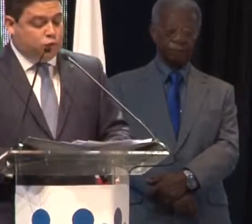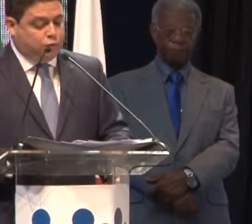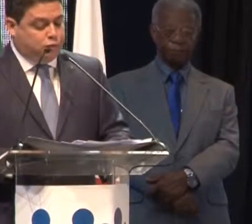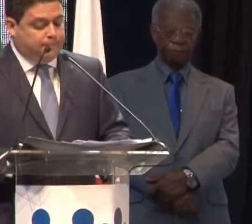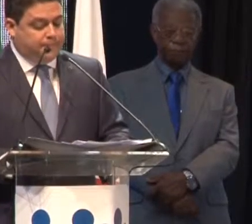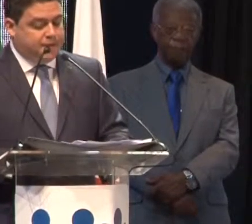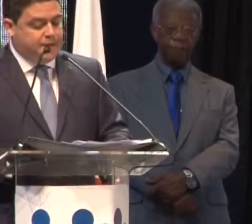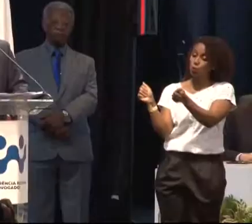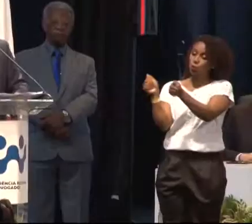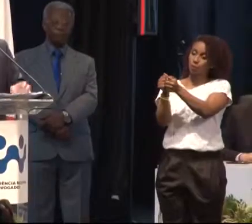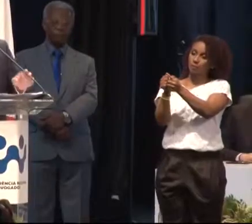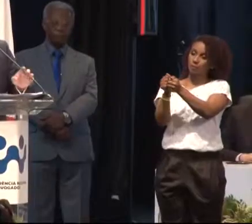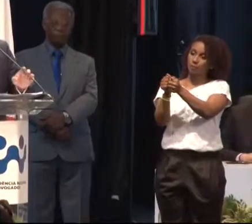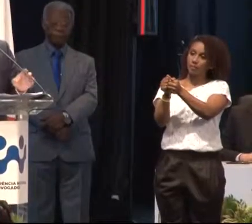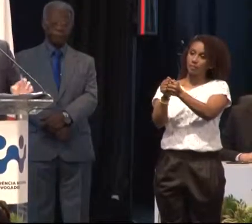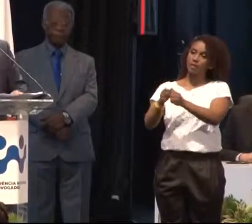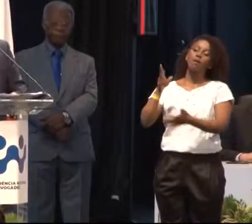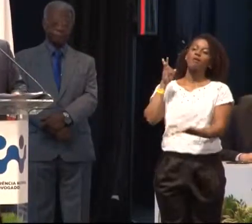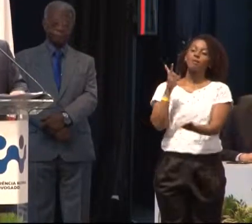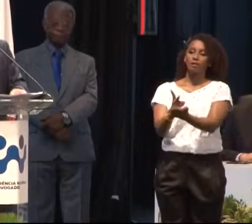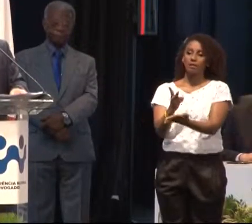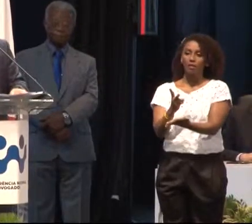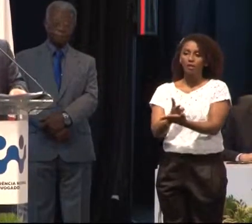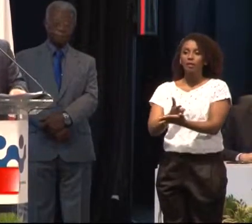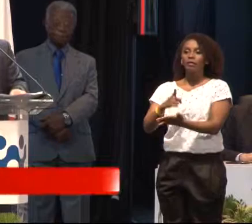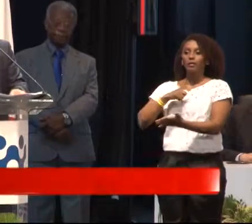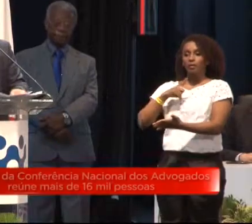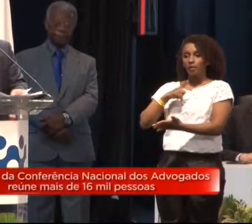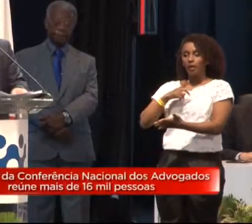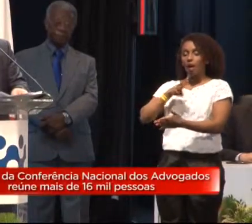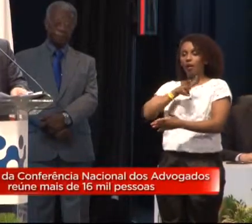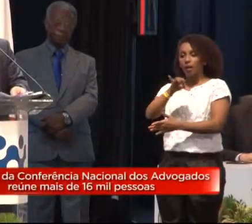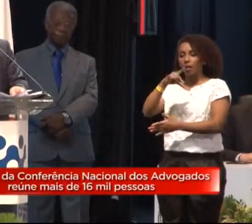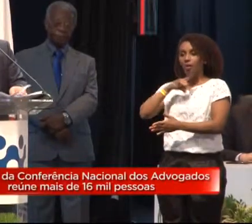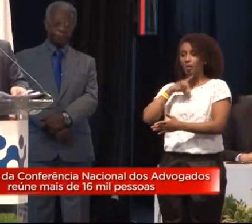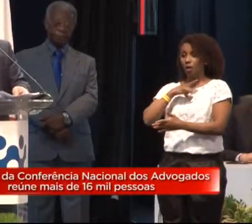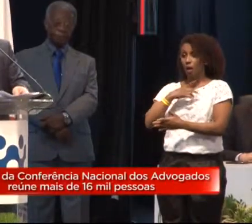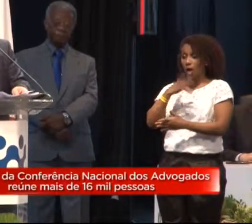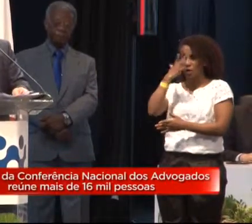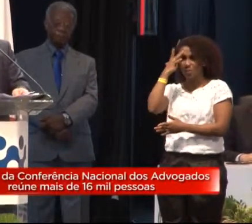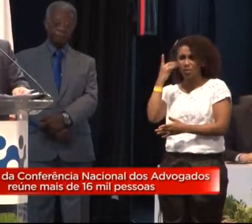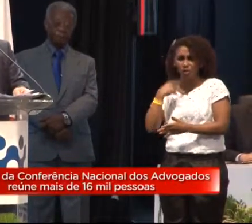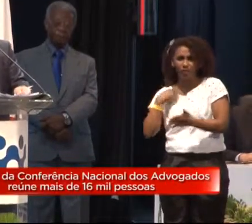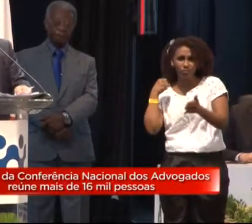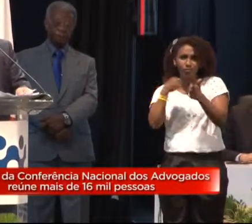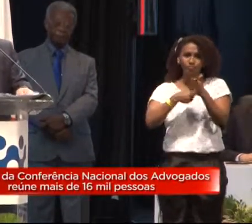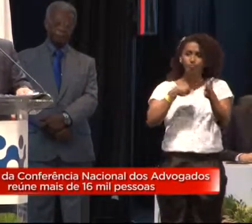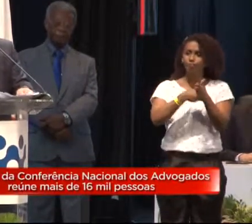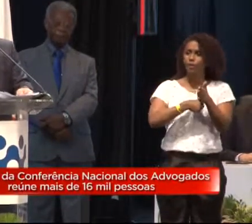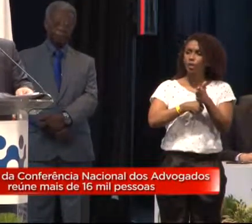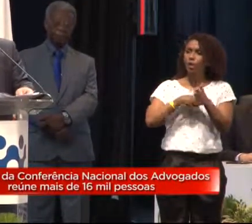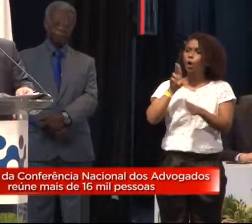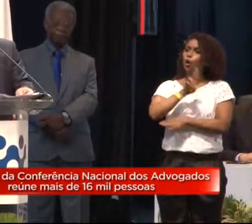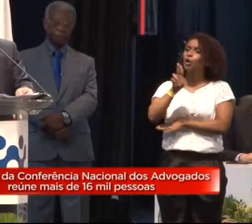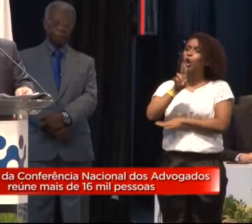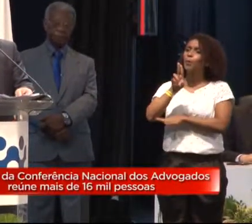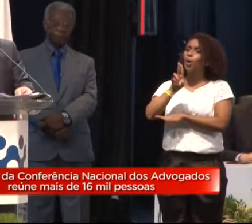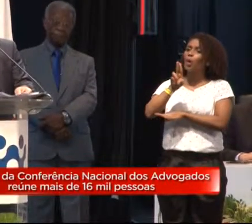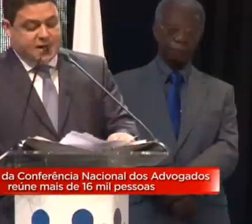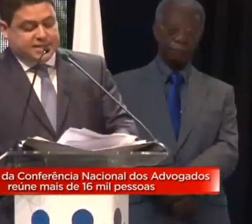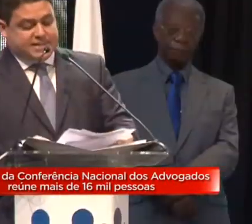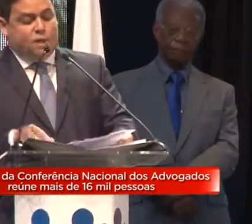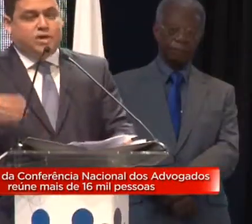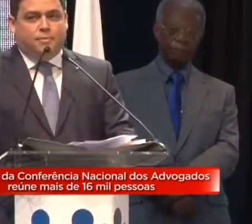em conjunto. Da mesma forma que repudiamos aqueles que atacam a democracia em nome de projetos